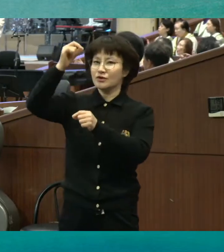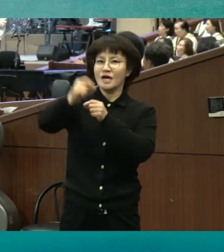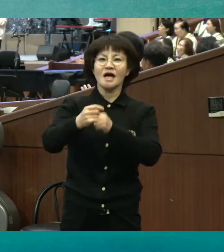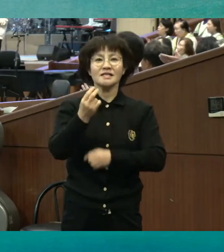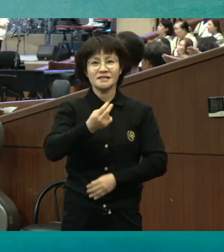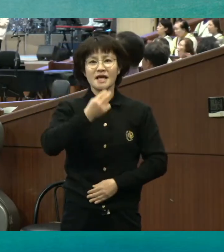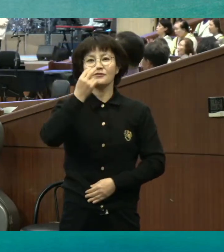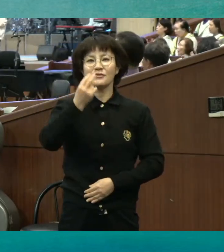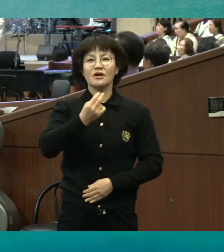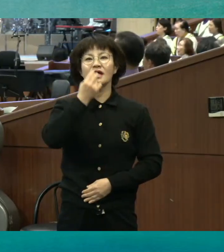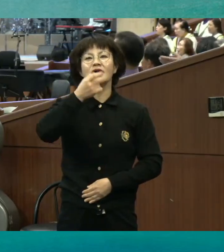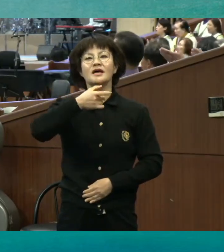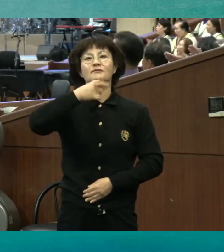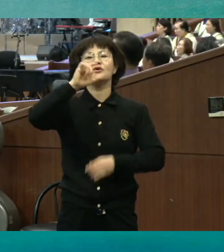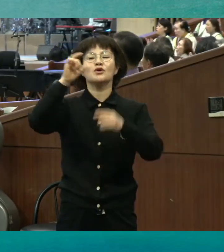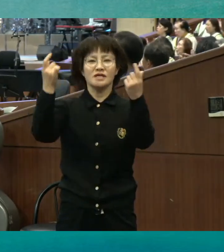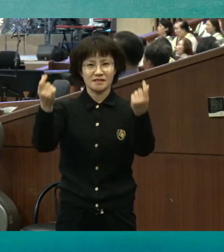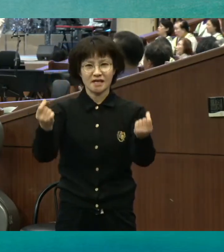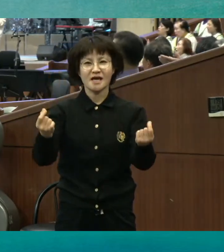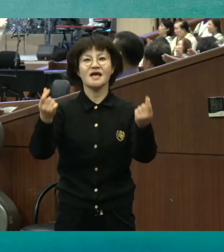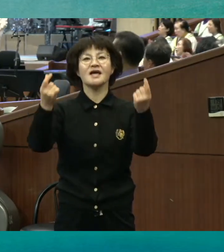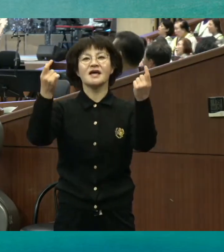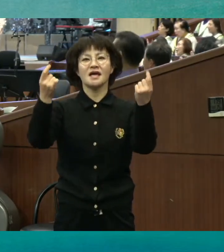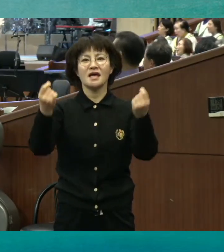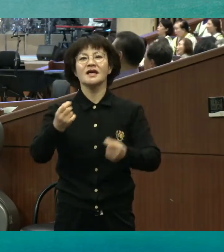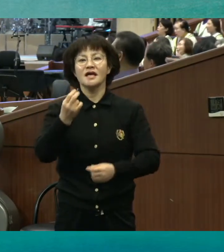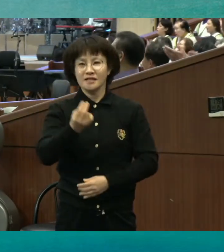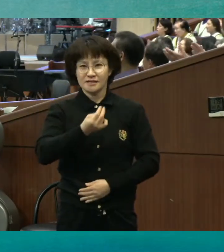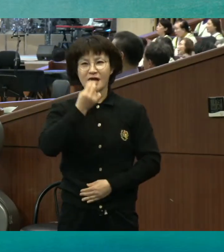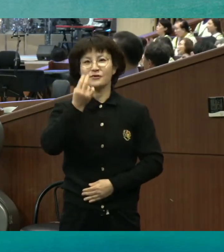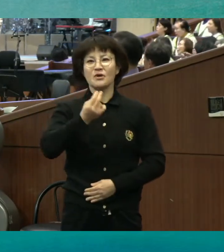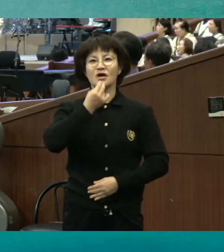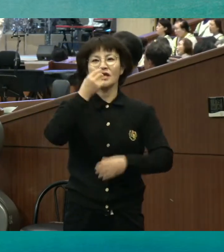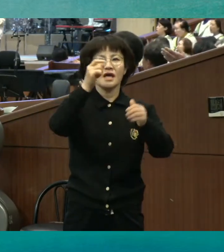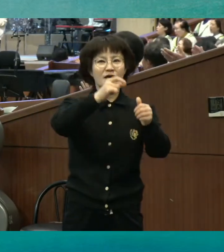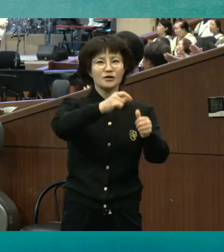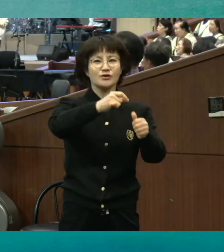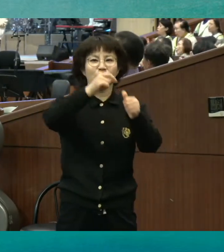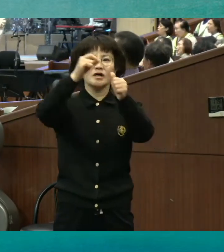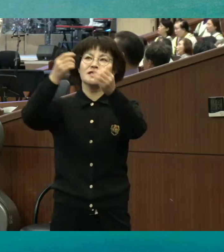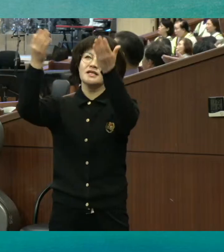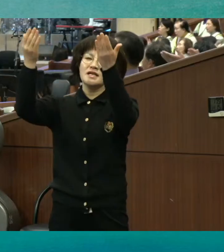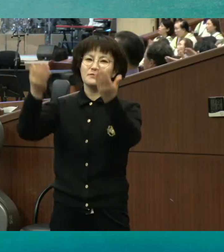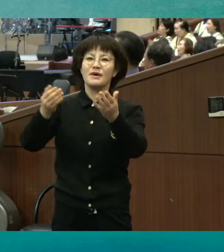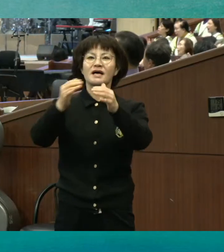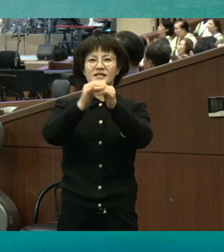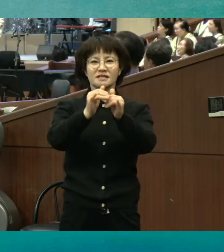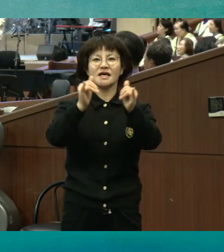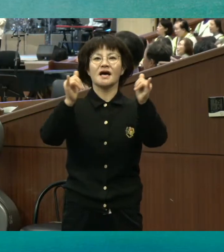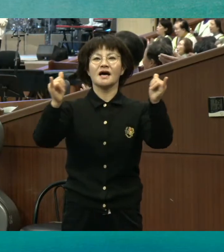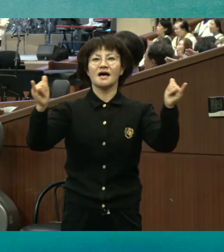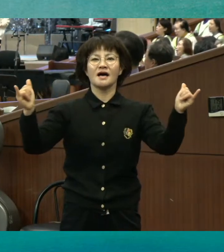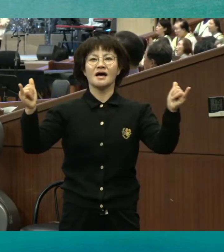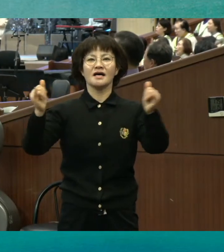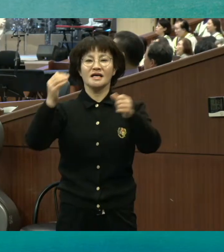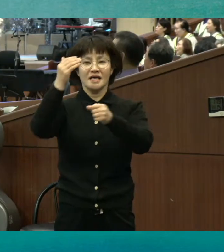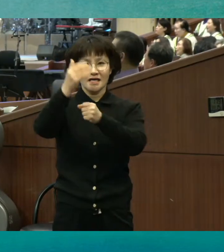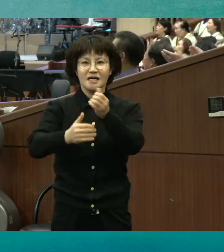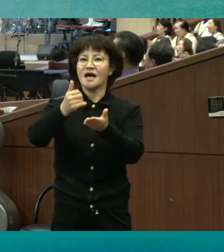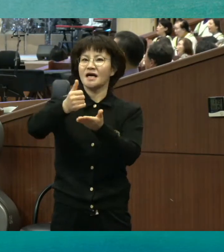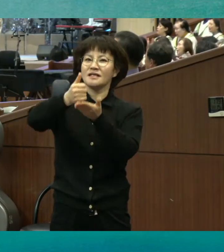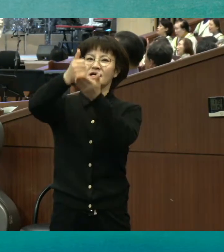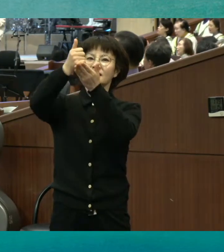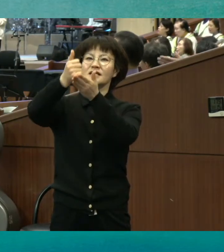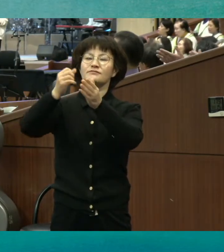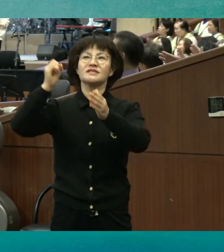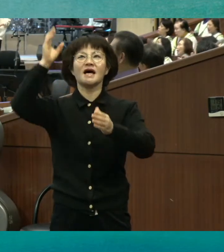무궁한 생명의 물을 새 생명의 구원을 받은 자